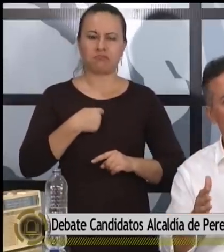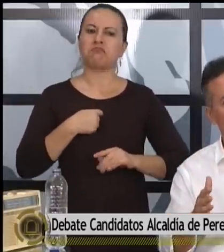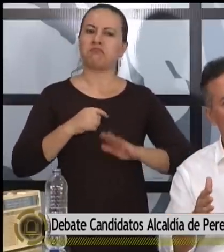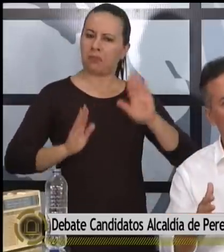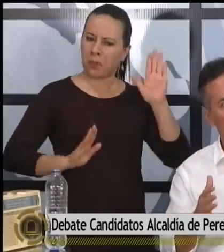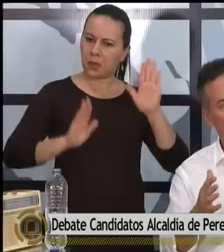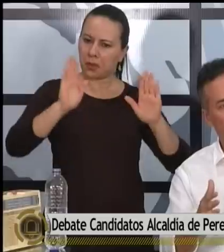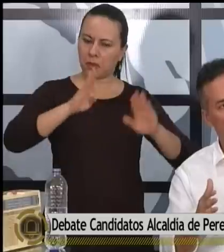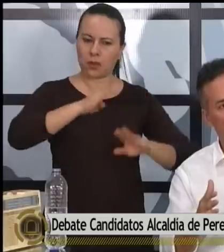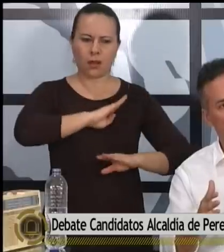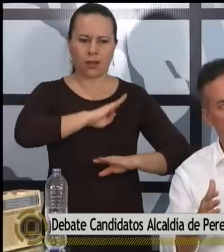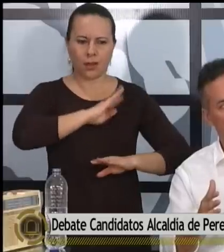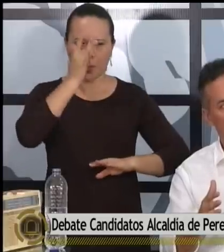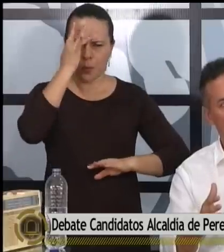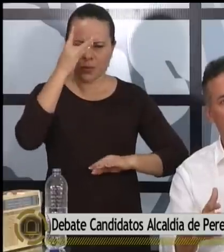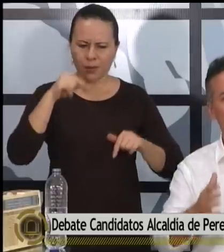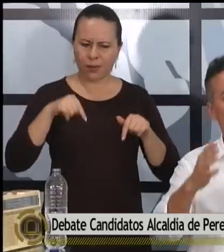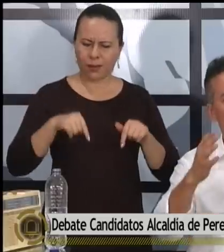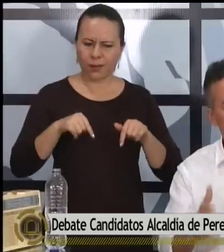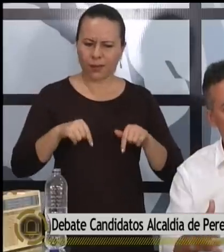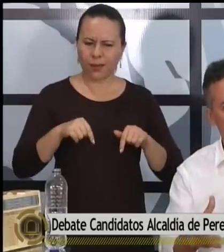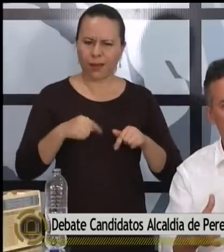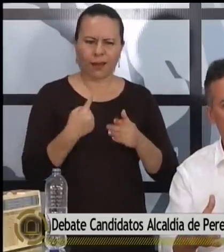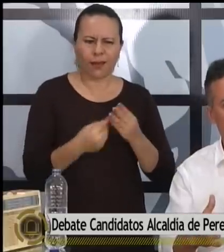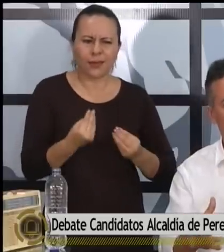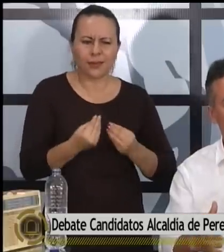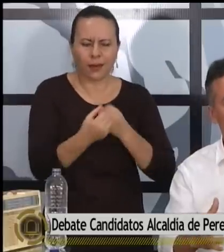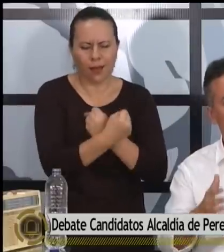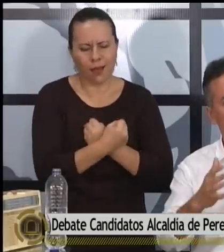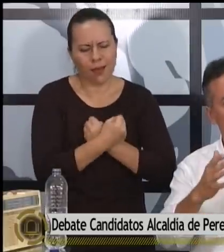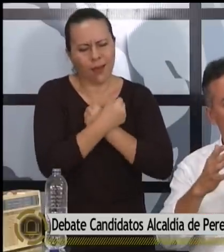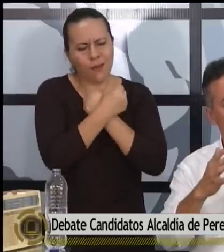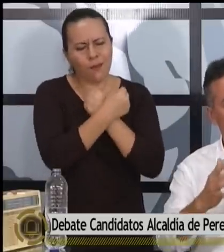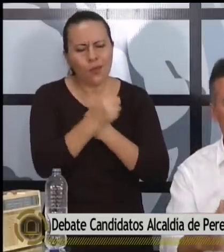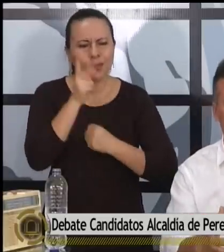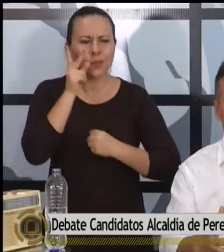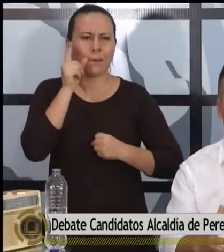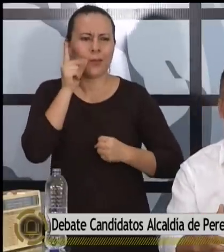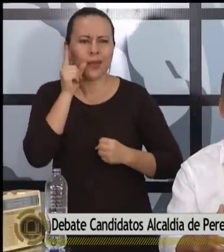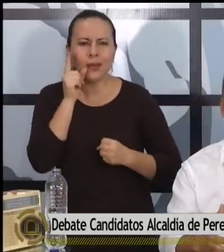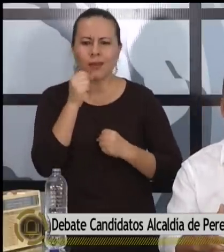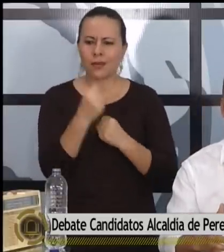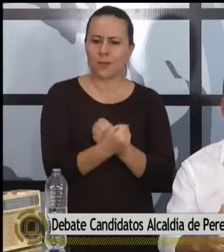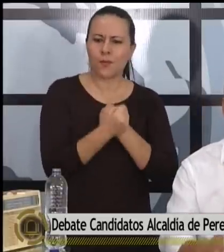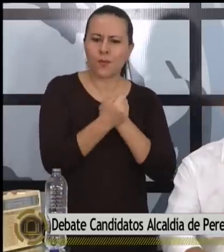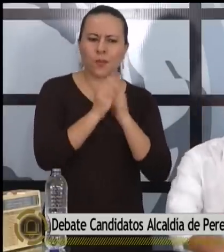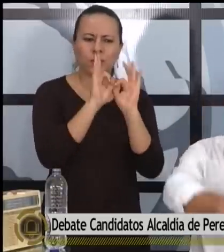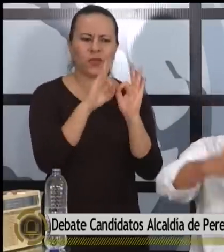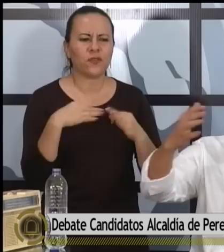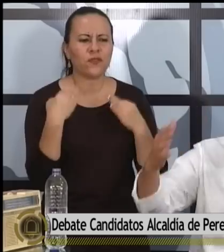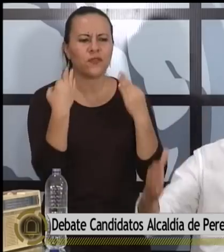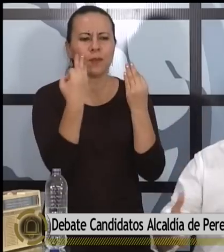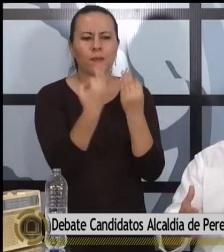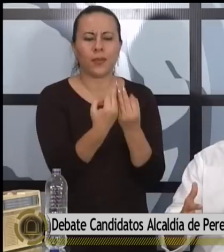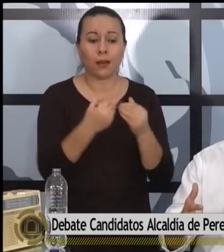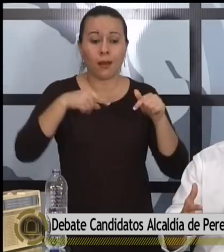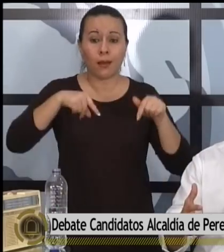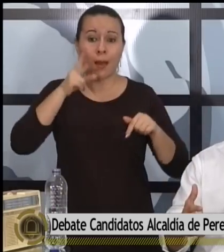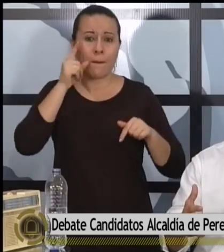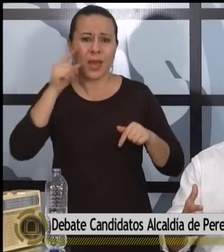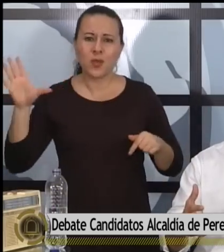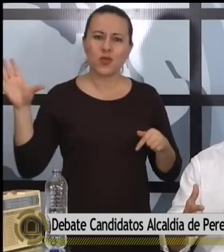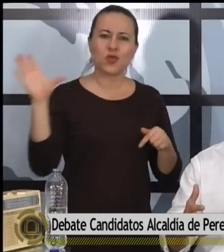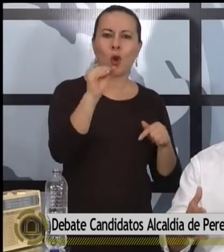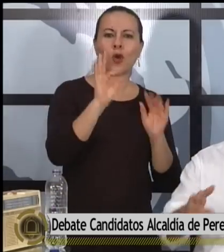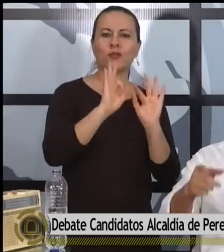alcaldía porque acá lo que hay es amor por Pereira, lo que hay es amor por la familia. Y Pereira, todos los pereiranos somos